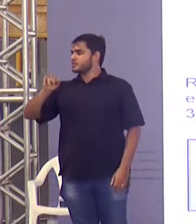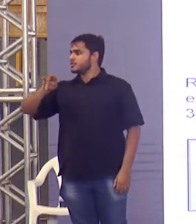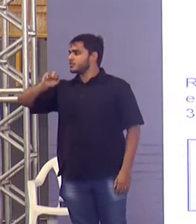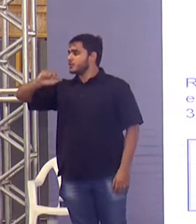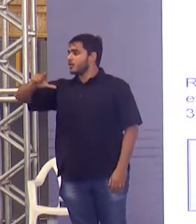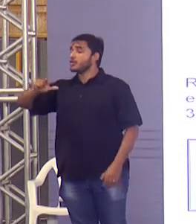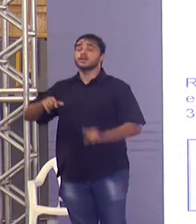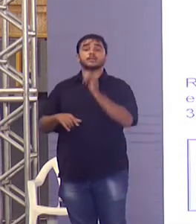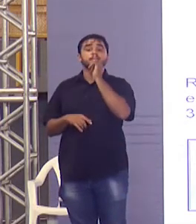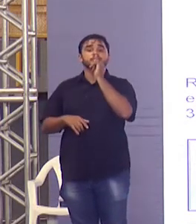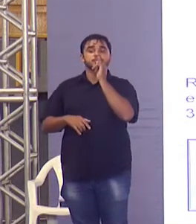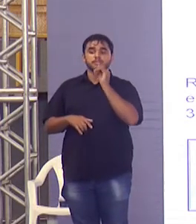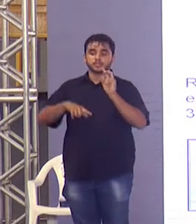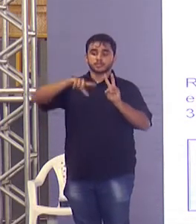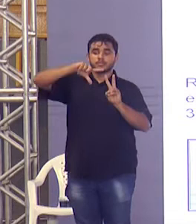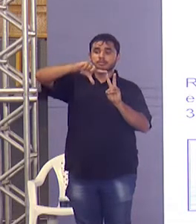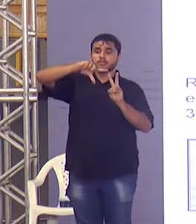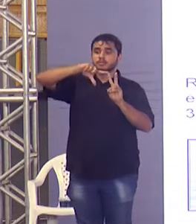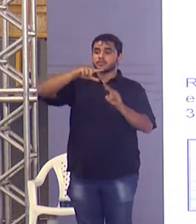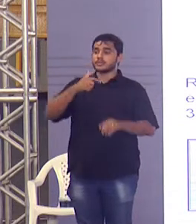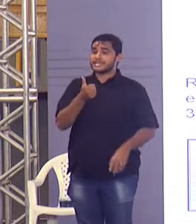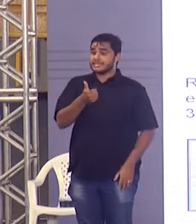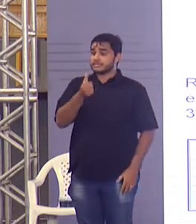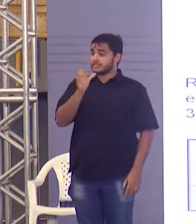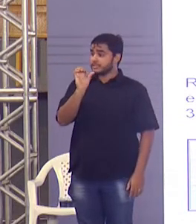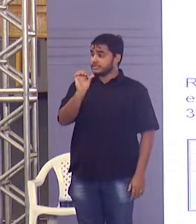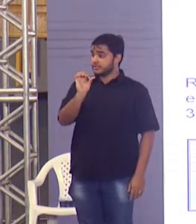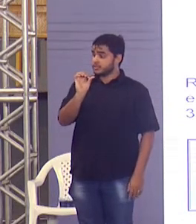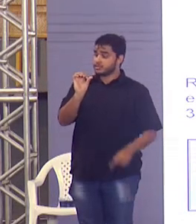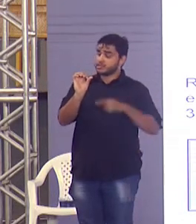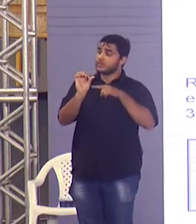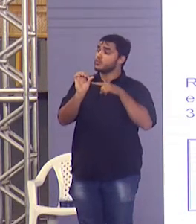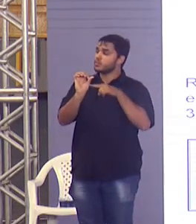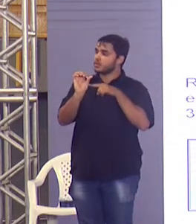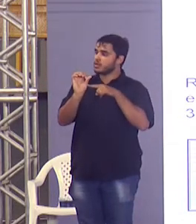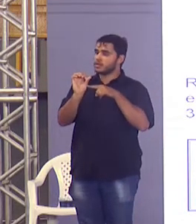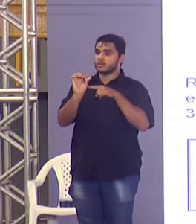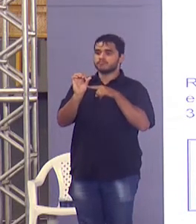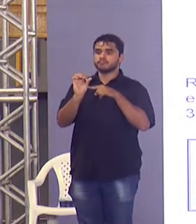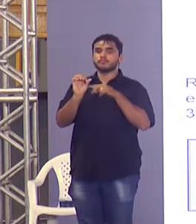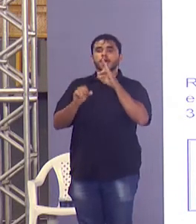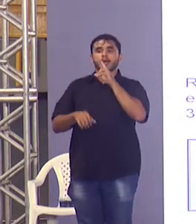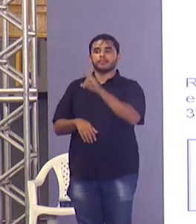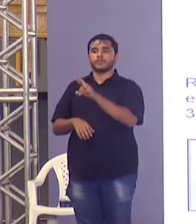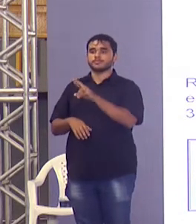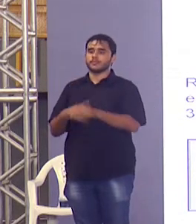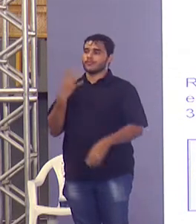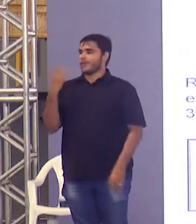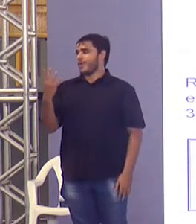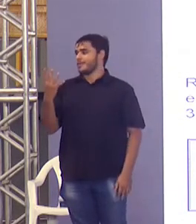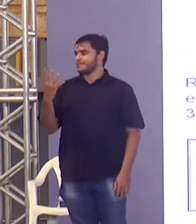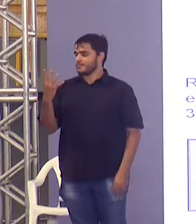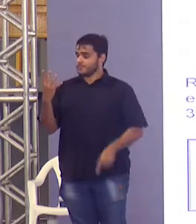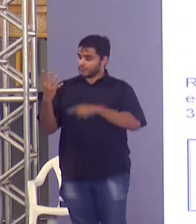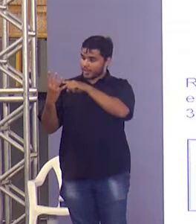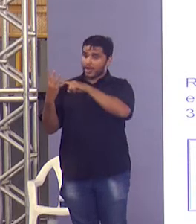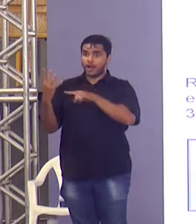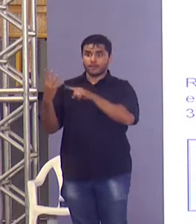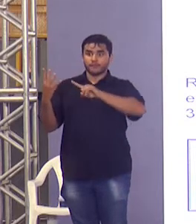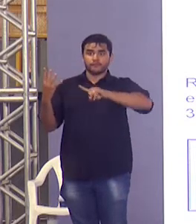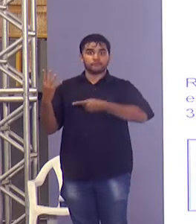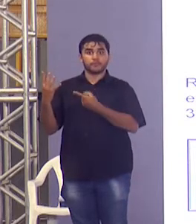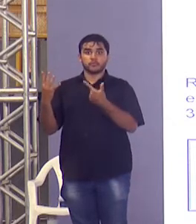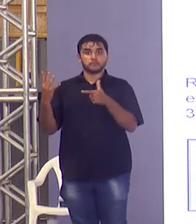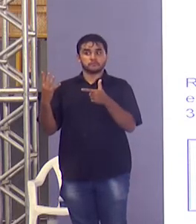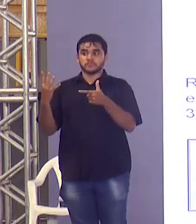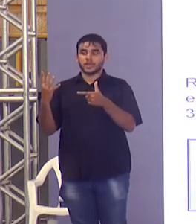16. A raiz quadrada de 16, ela é exata, ela vale 4. Portanto, como é exata, é um número